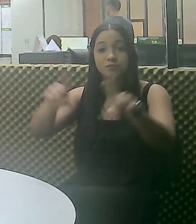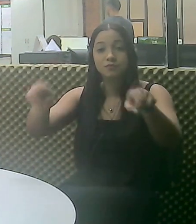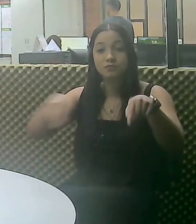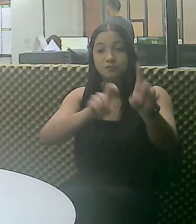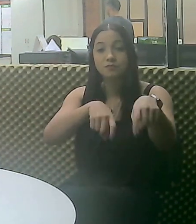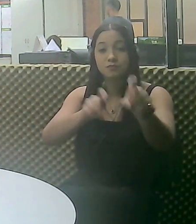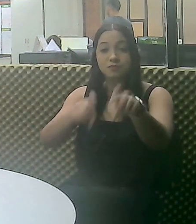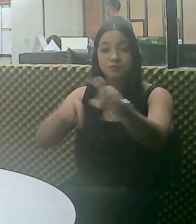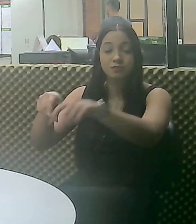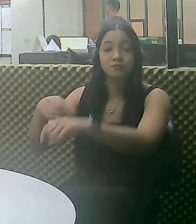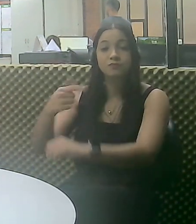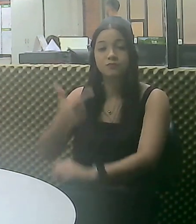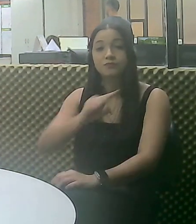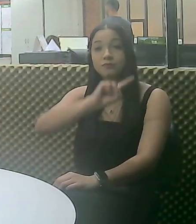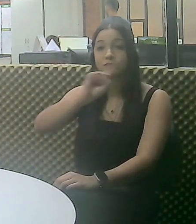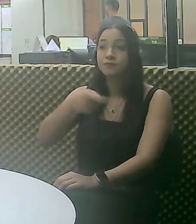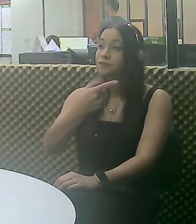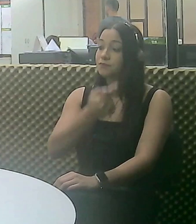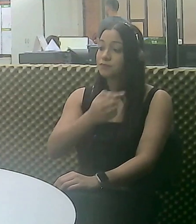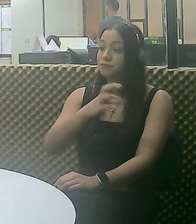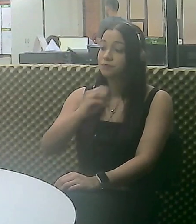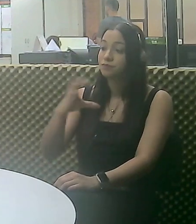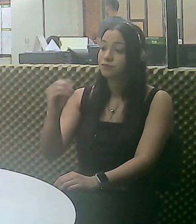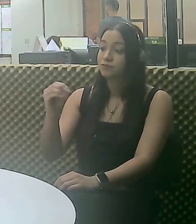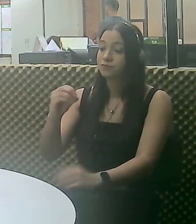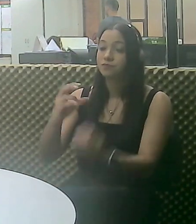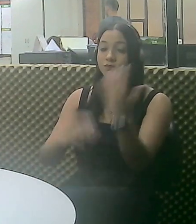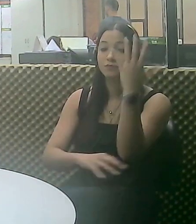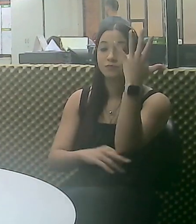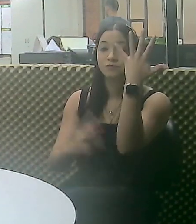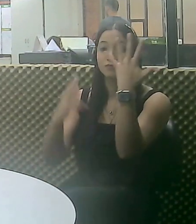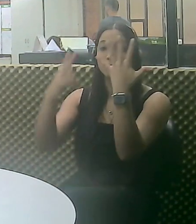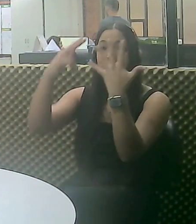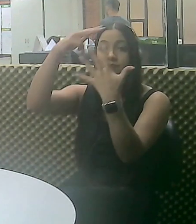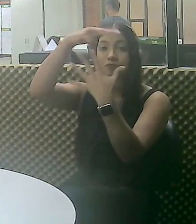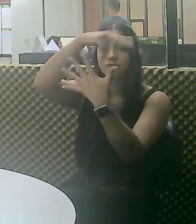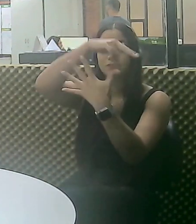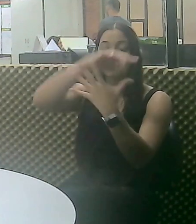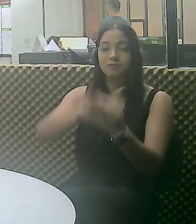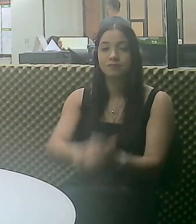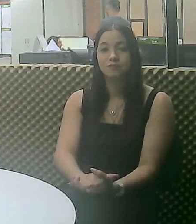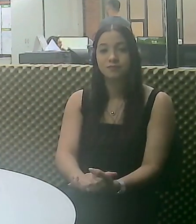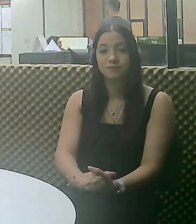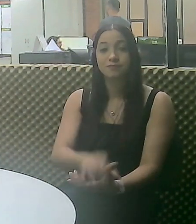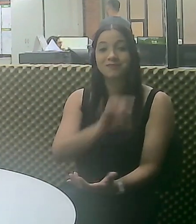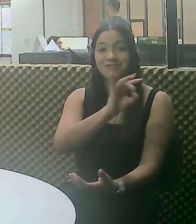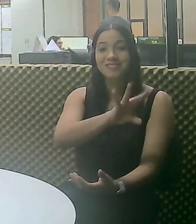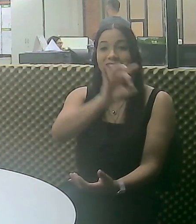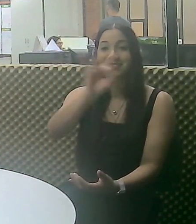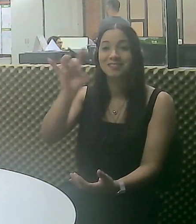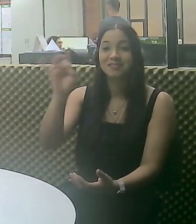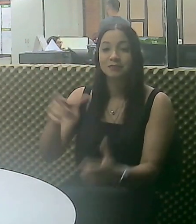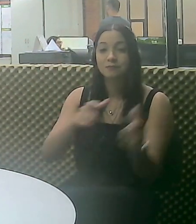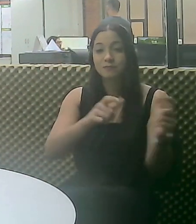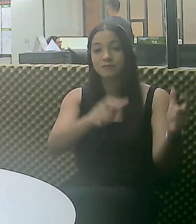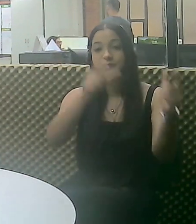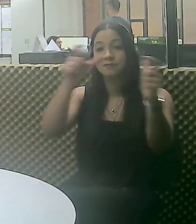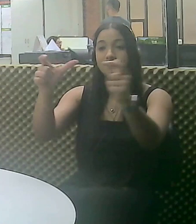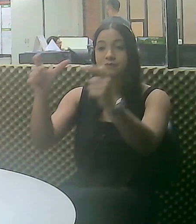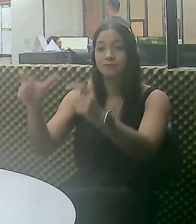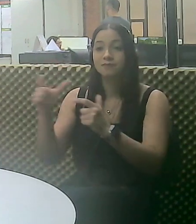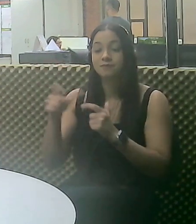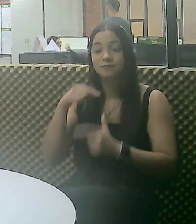roçados e mais de 2.700 podas realizadas em árvores. Cada uma das regiões contempladas